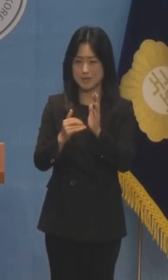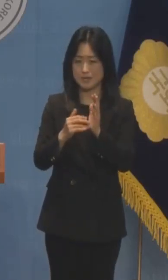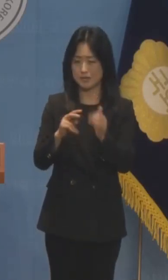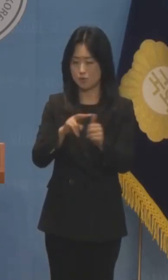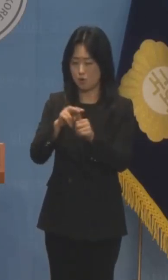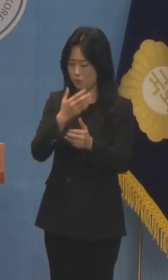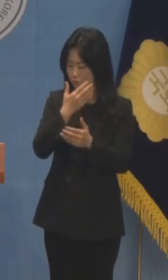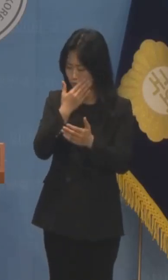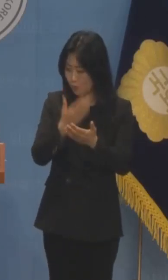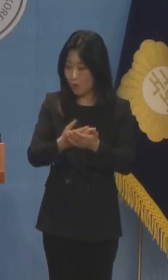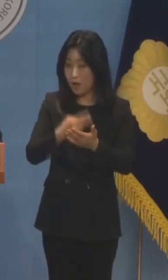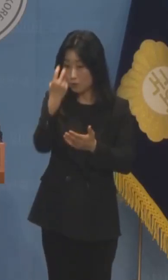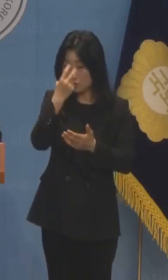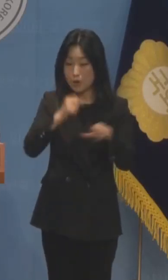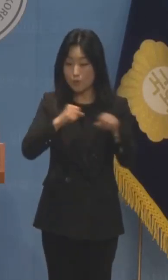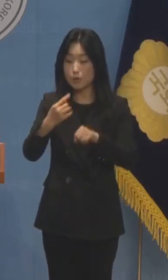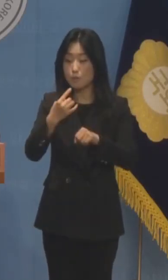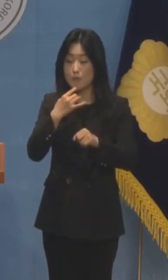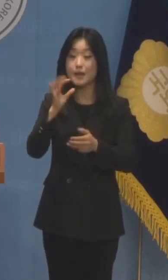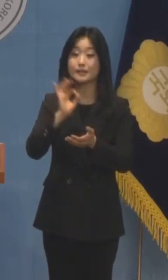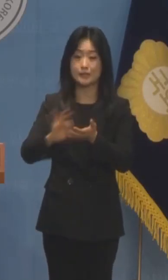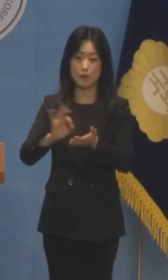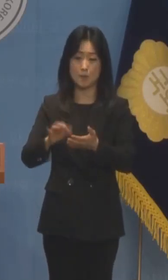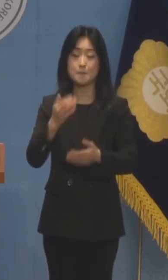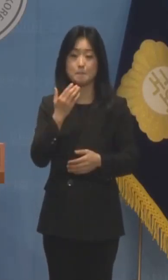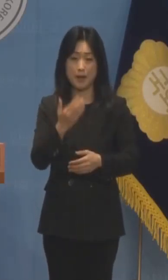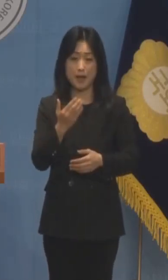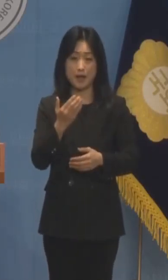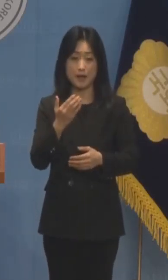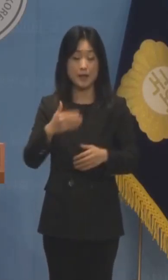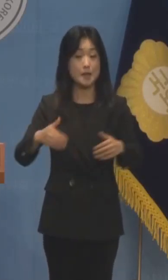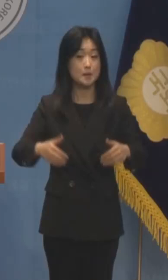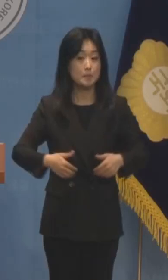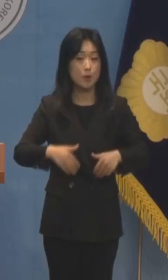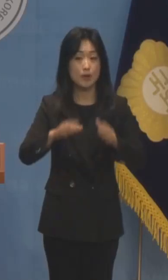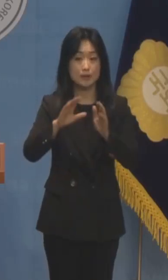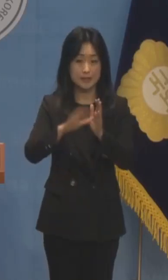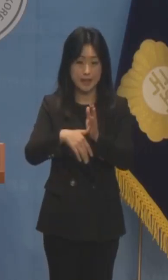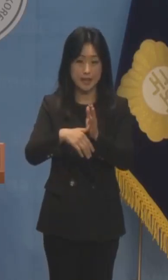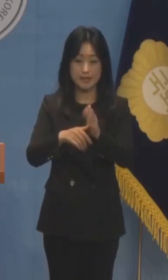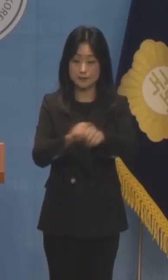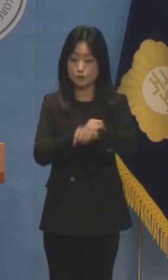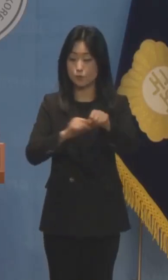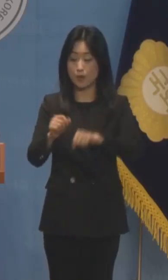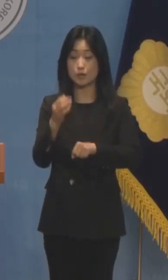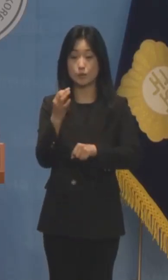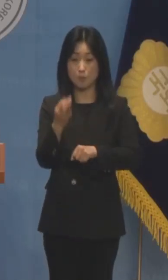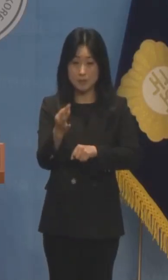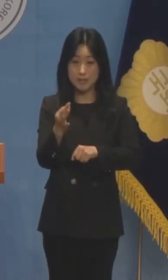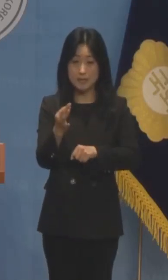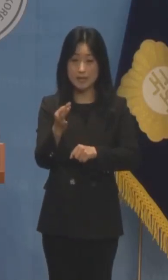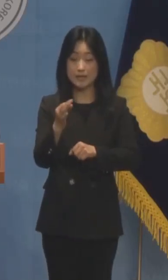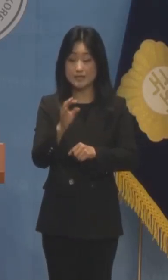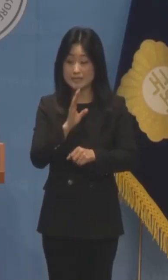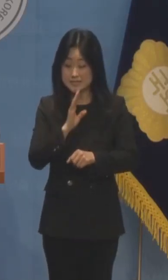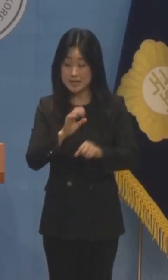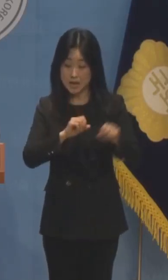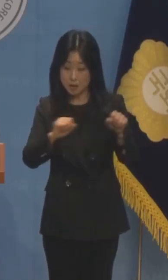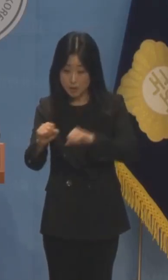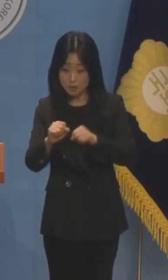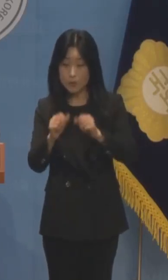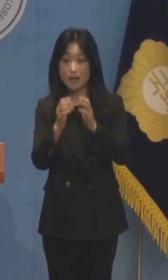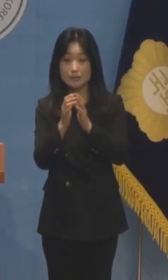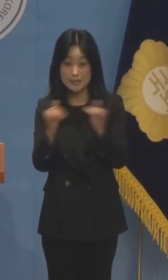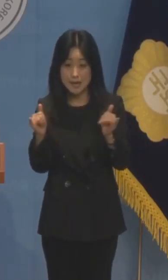수사 활동에 대해서만 집행할 수 있고 필요한 시기에 특수활동을 실제로 수행하는